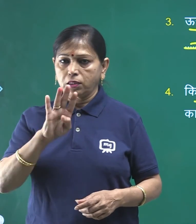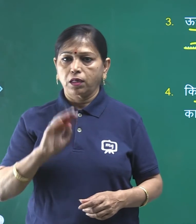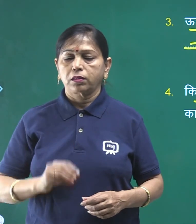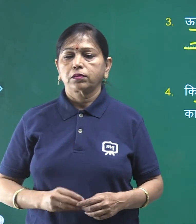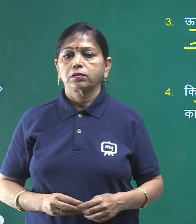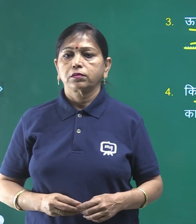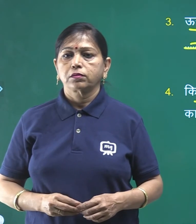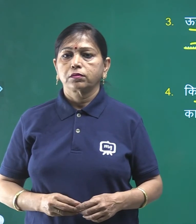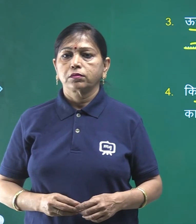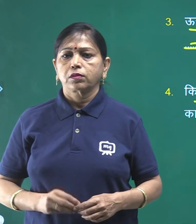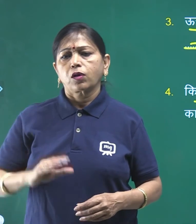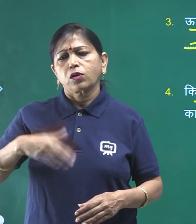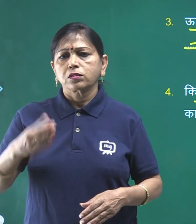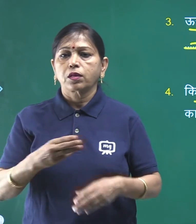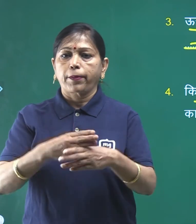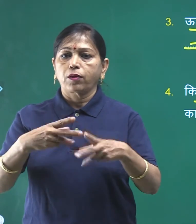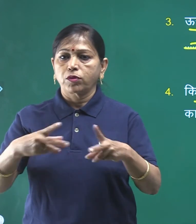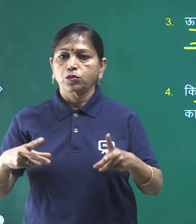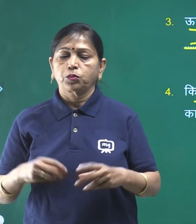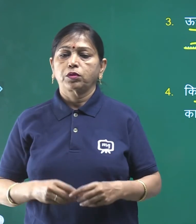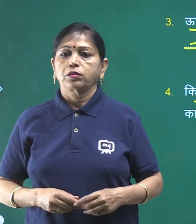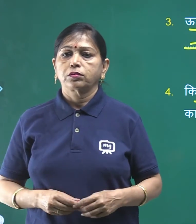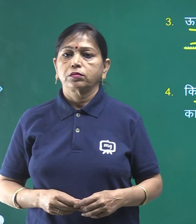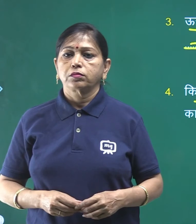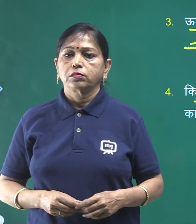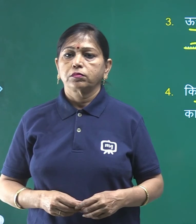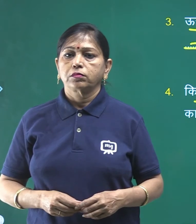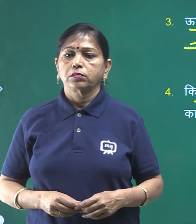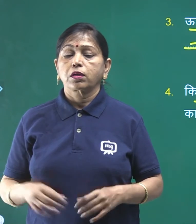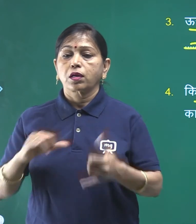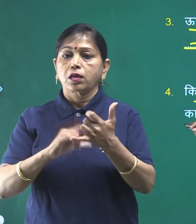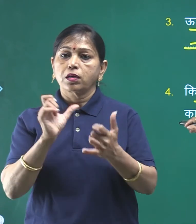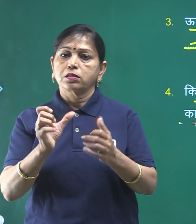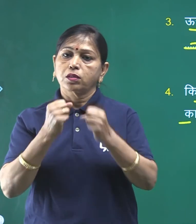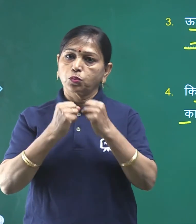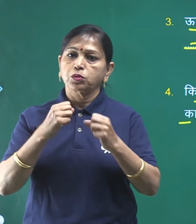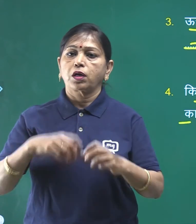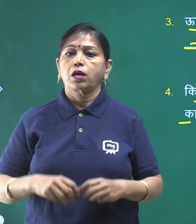4, किसी वस्तु की स्थितिज ऊर्जा का